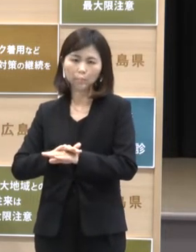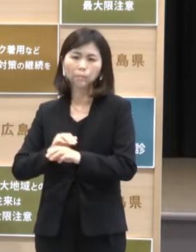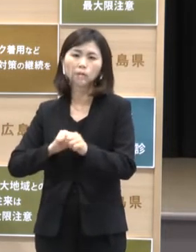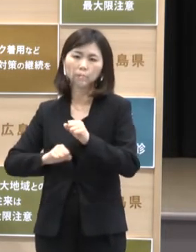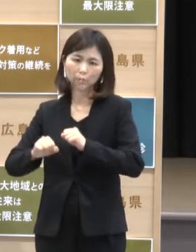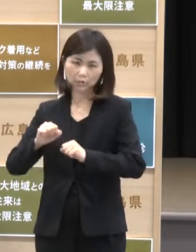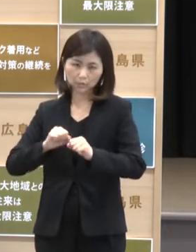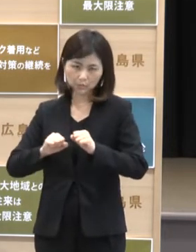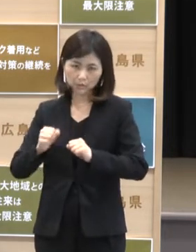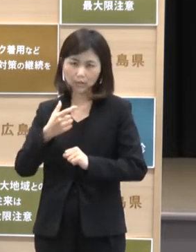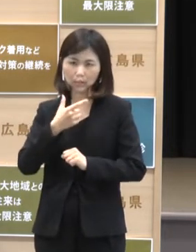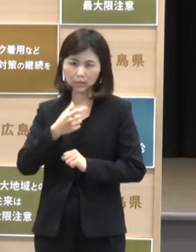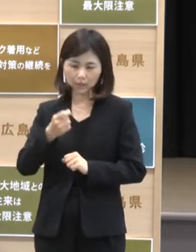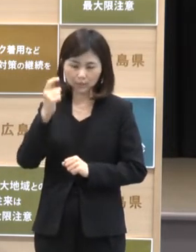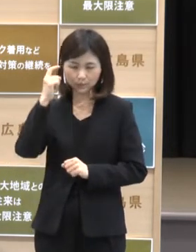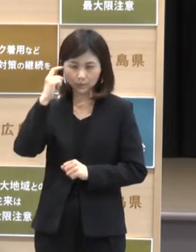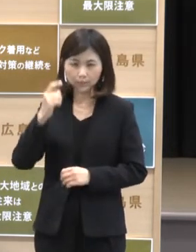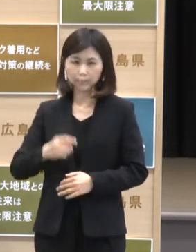ています。